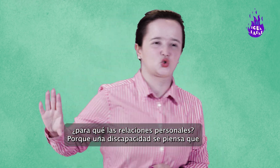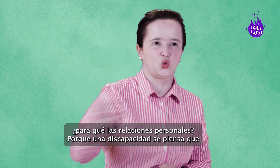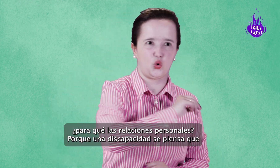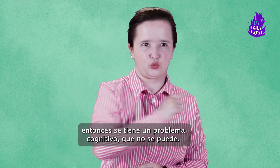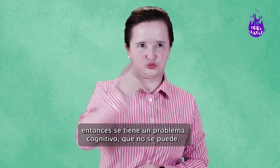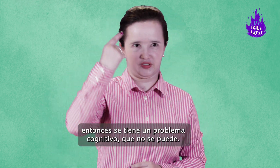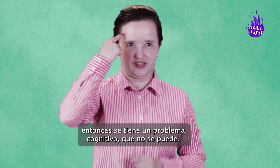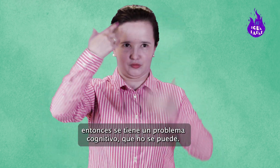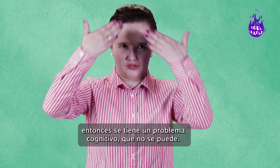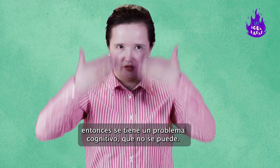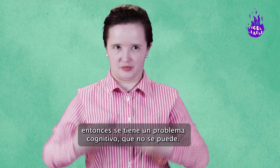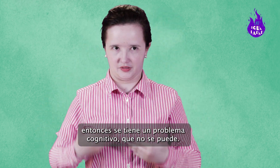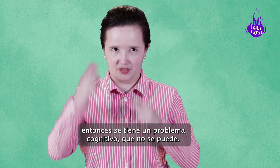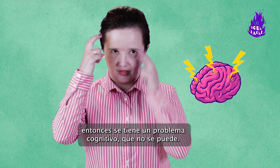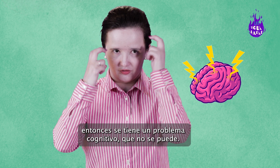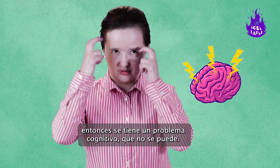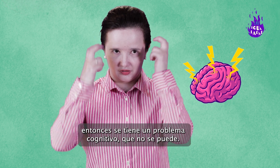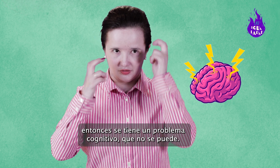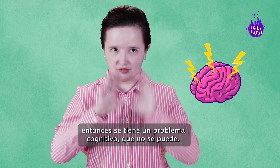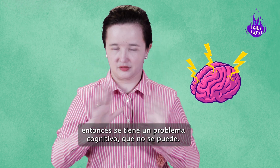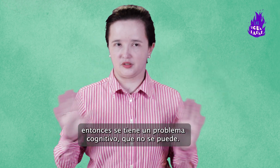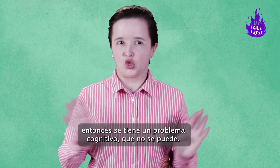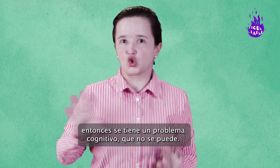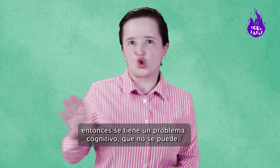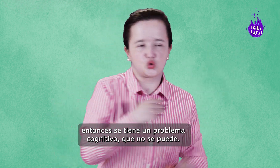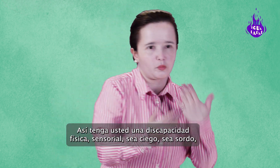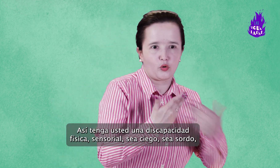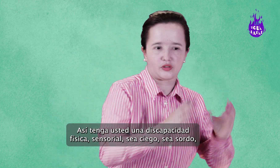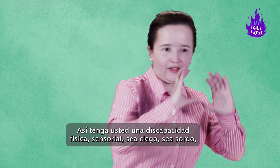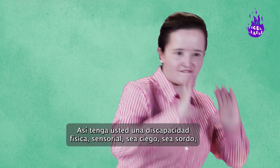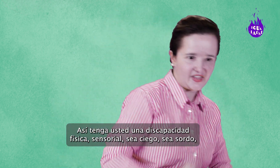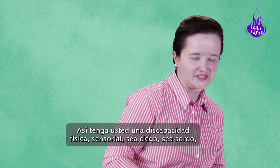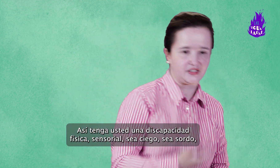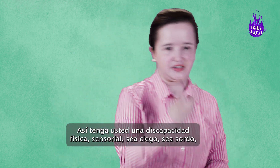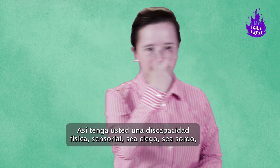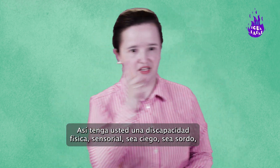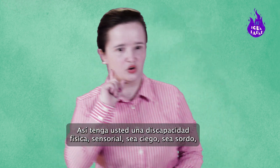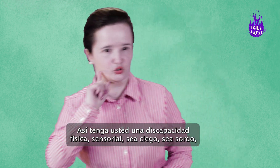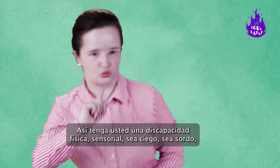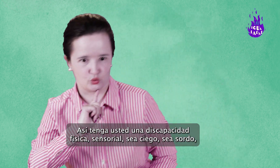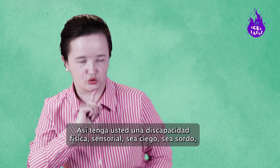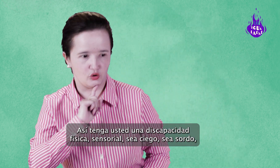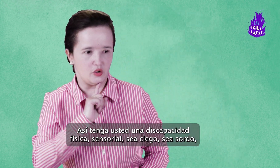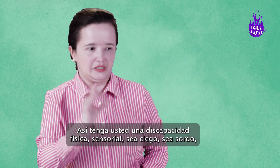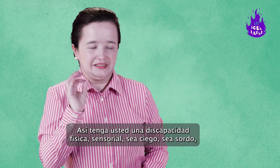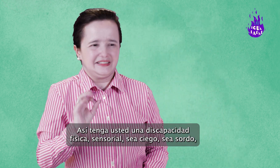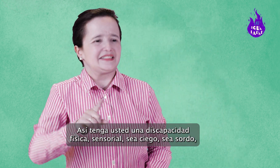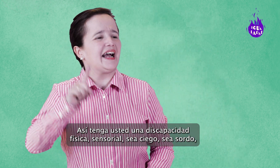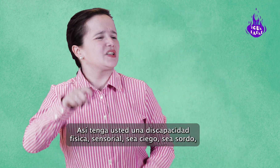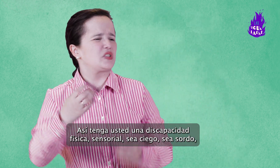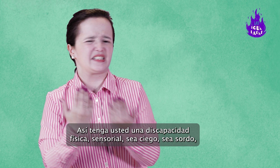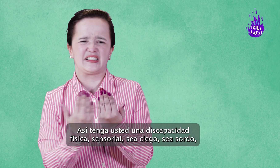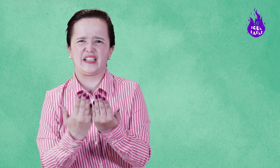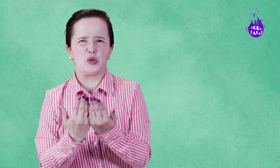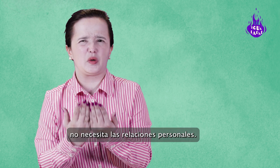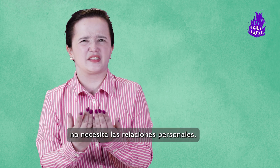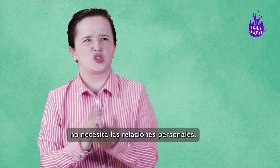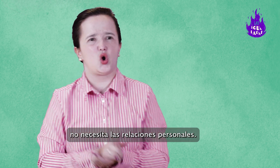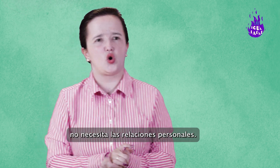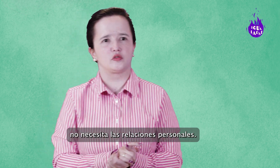que entonces se tiene un problema cognitivo, que no se puede asistir a usted a una discapacidad física, sensorial, sea ciego, sea sordo. No necesita las